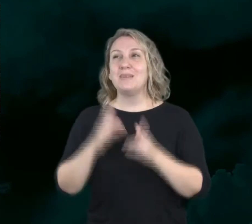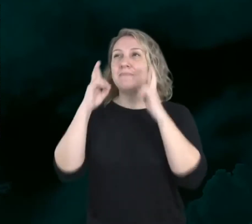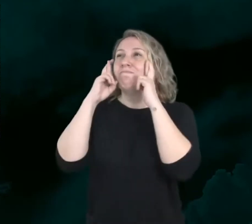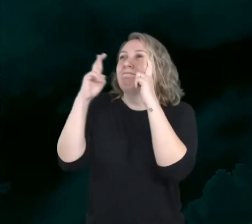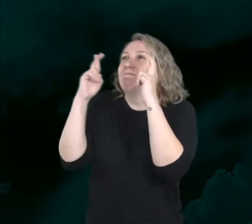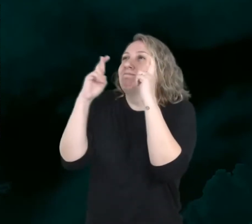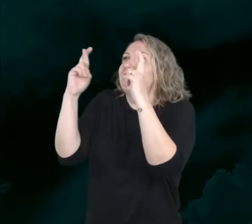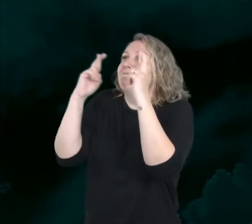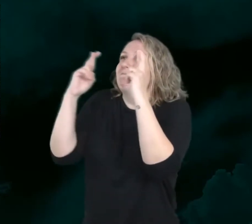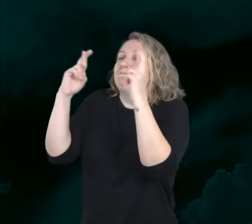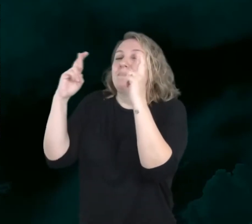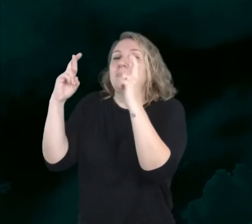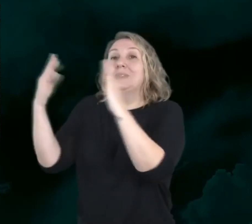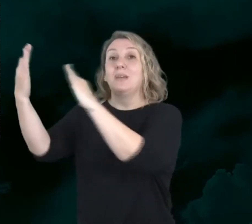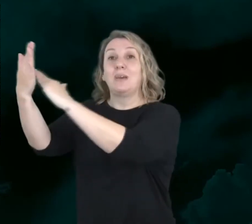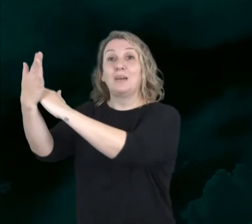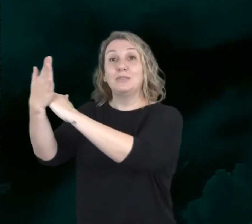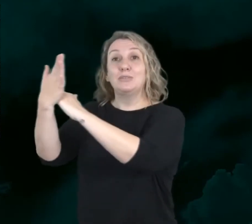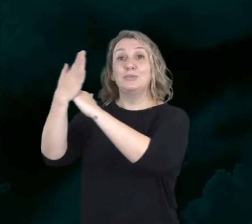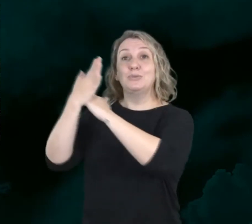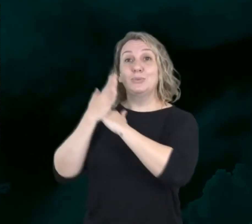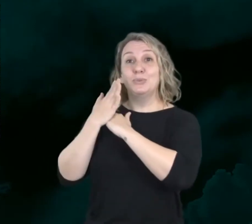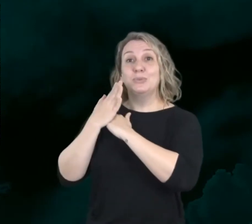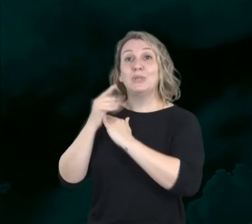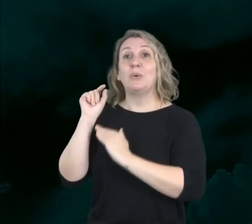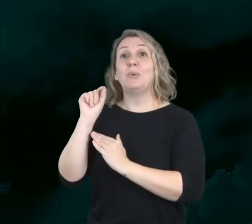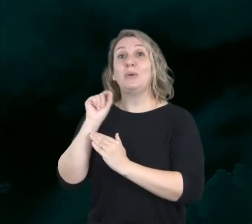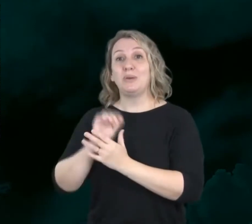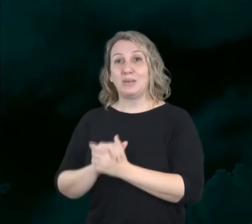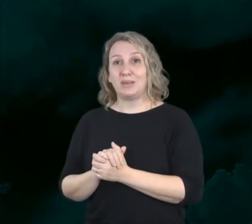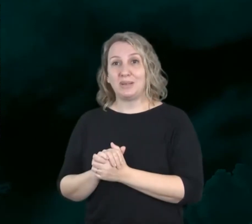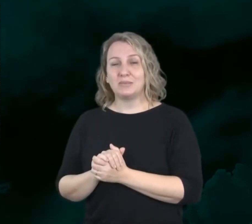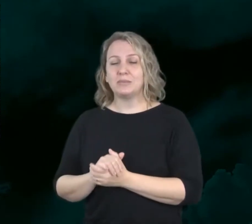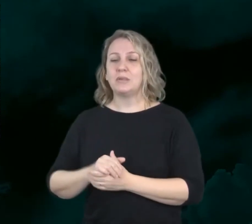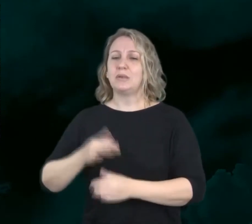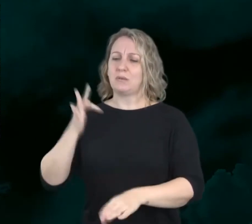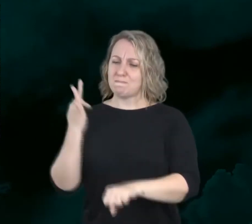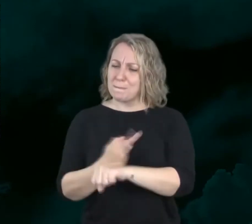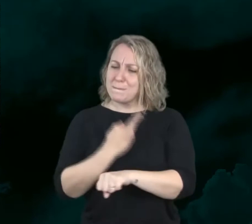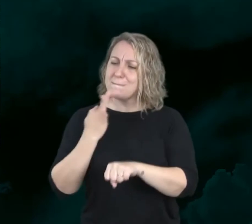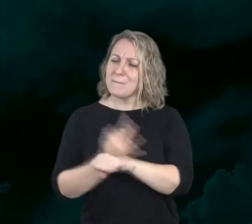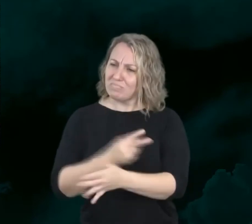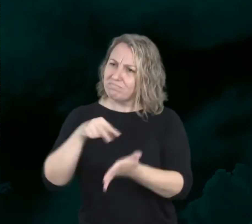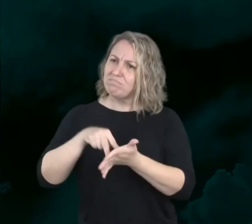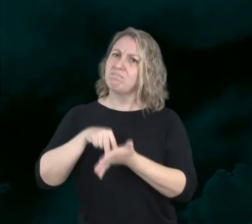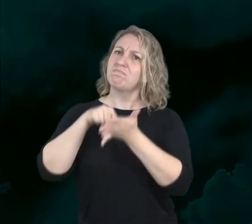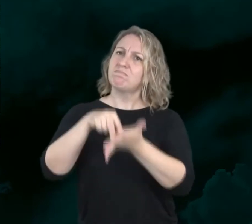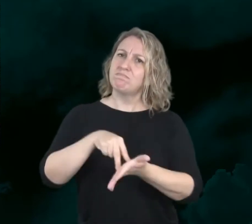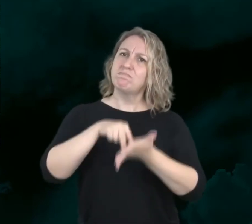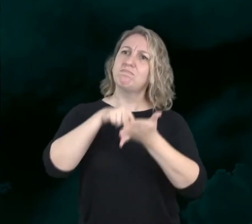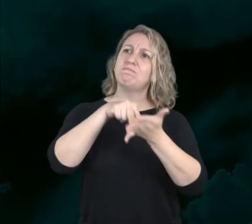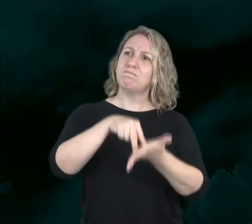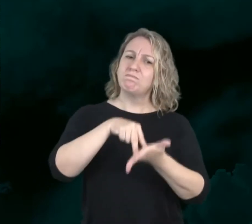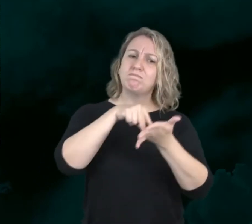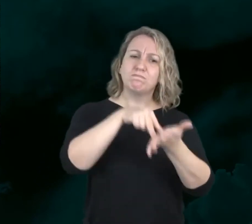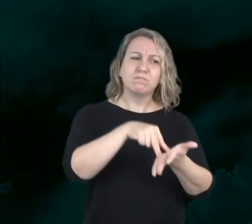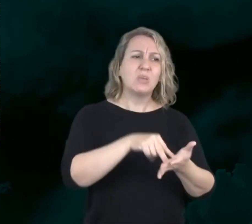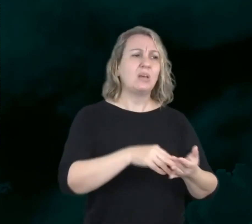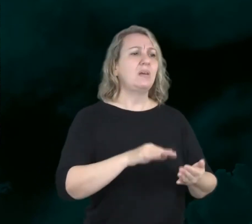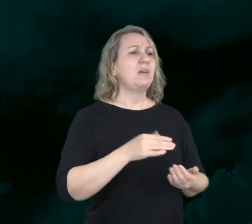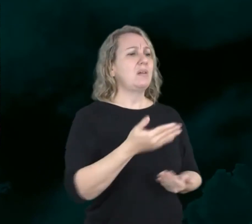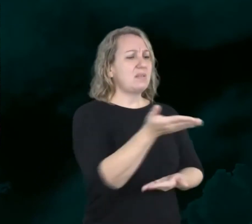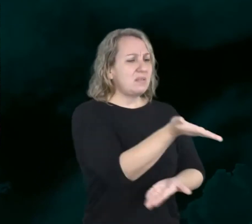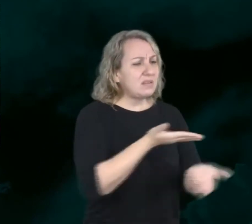para nós termos o labor de amor, que é nós trabalhamos intensamente com fadiga, mas